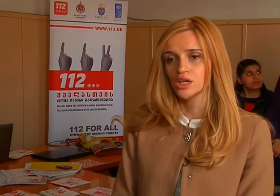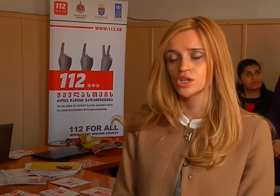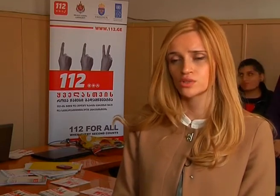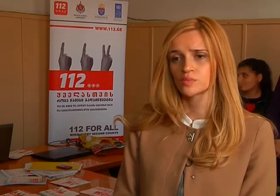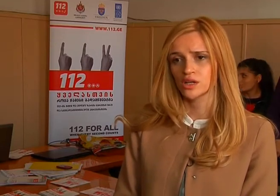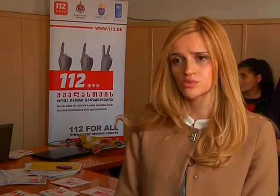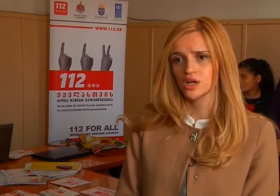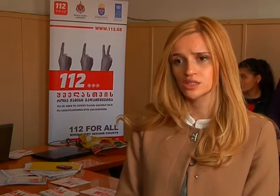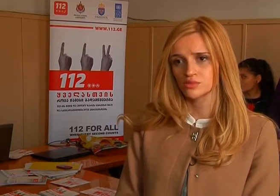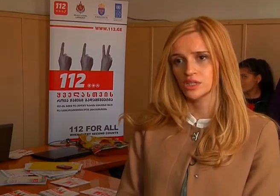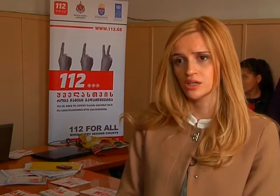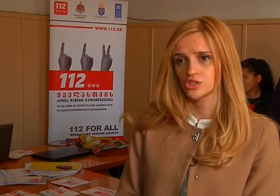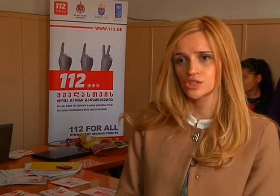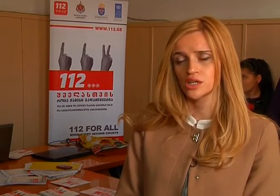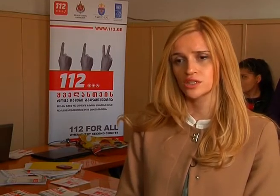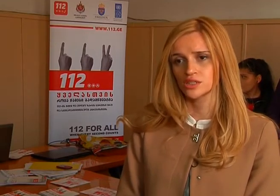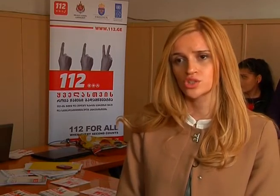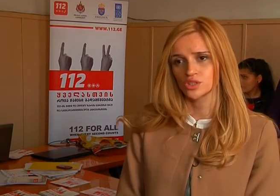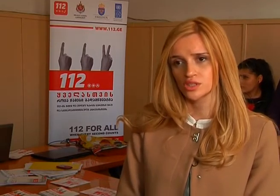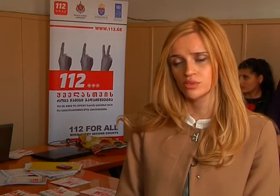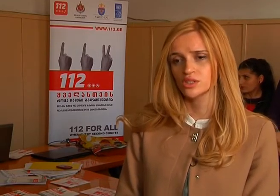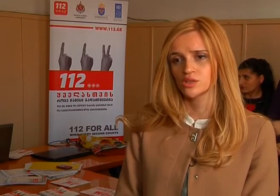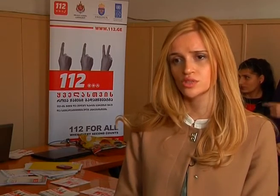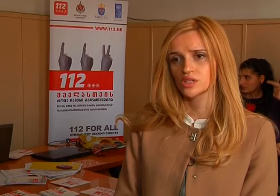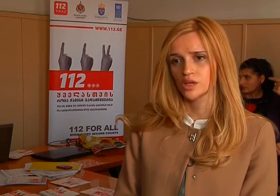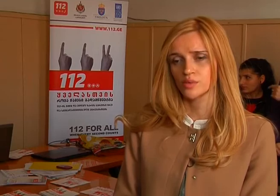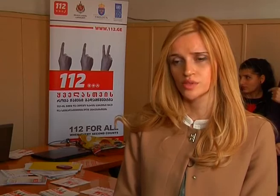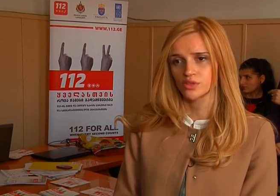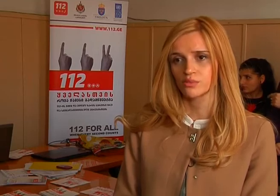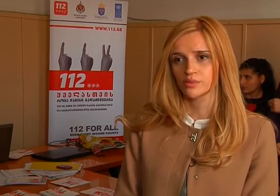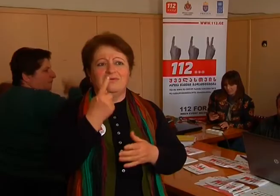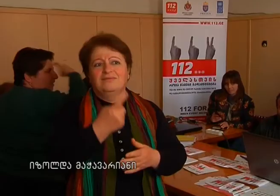შეხვედრის ფარგლებში ხაზგასმით აღინიშნა სარეგისტრაციო წესები და სერვისით სარგებლობის პირობები.